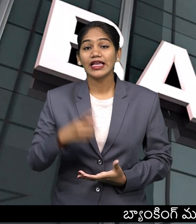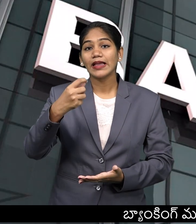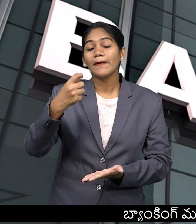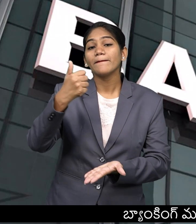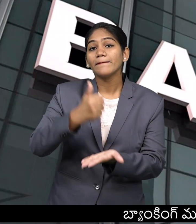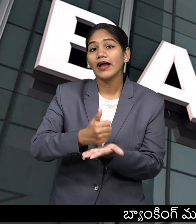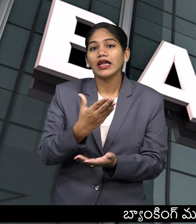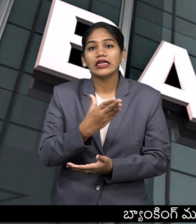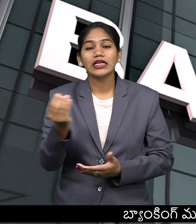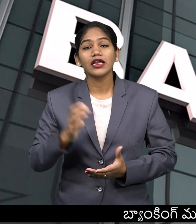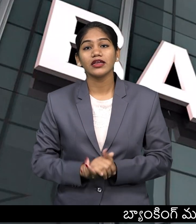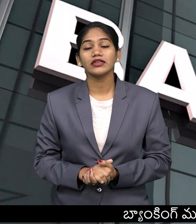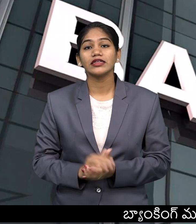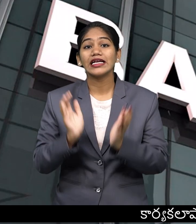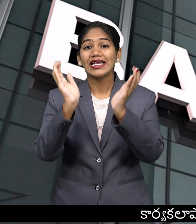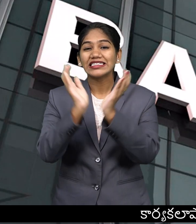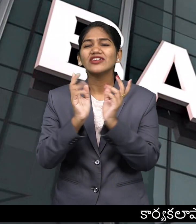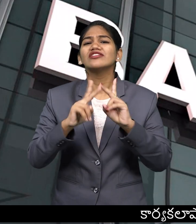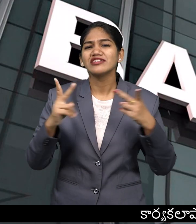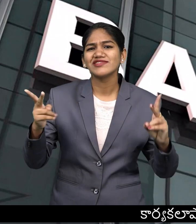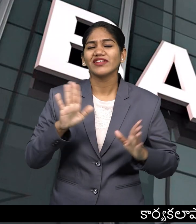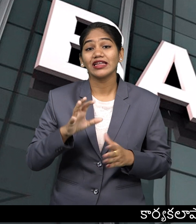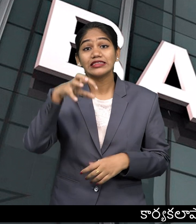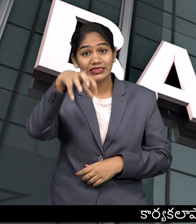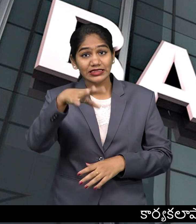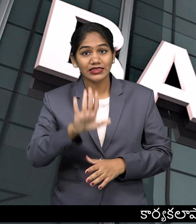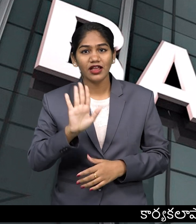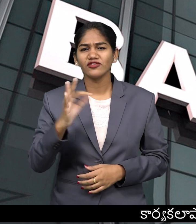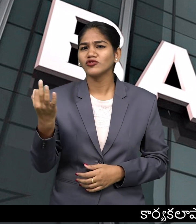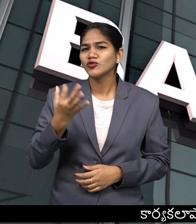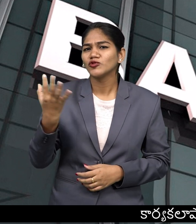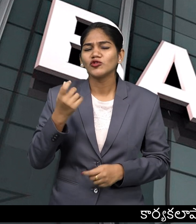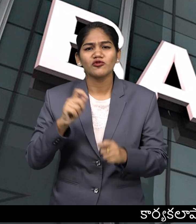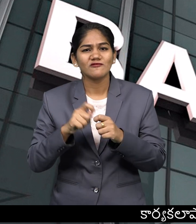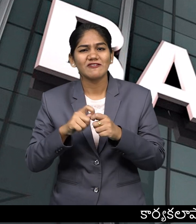బ్యాంకింగ్ మరియు బీమా రంగాలు కొత్త కార్యకలాపాలను కలిగి ఉన్నాయి.